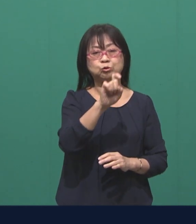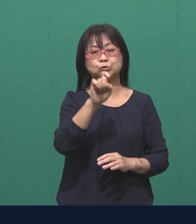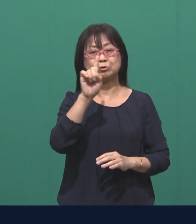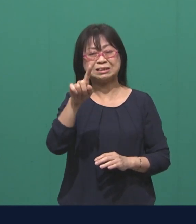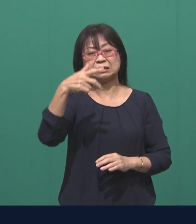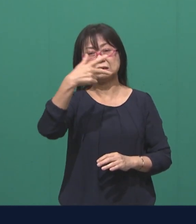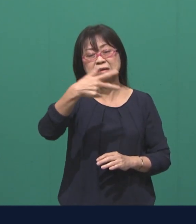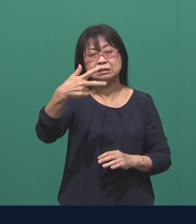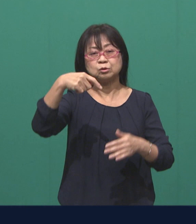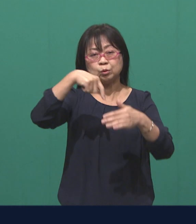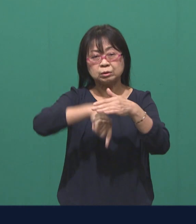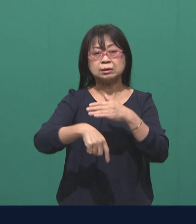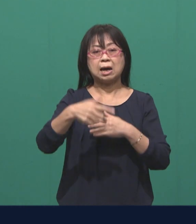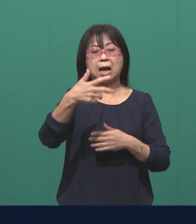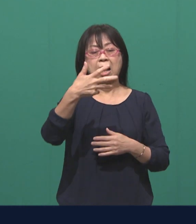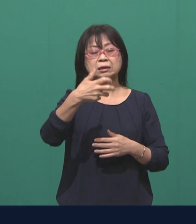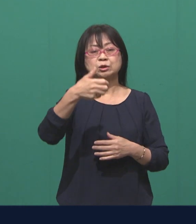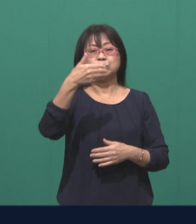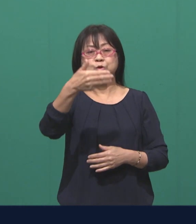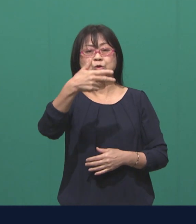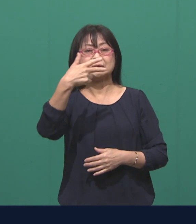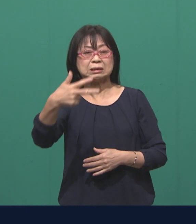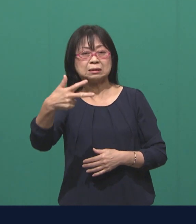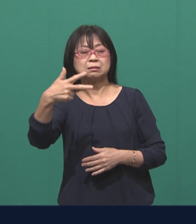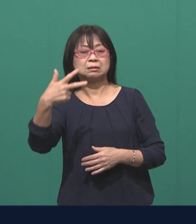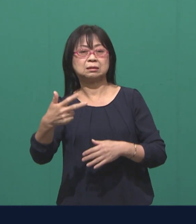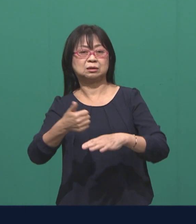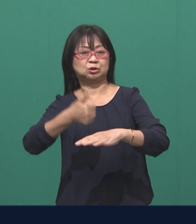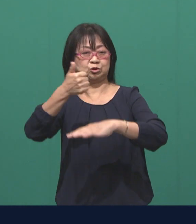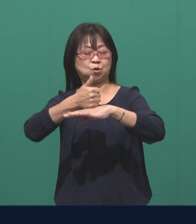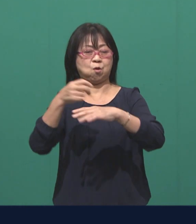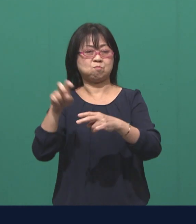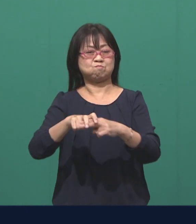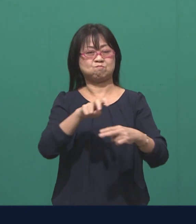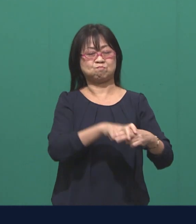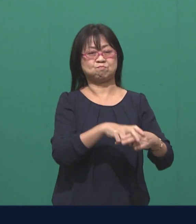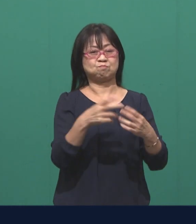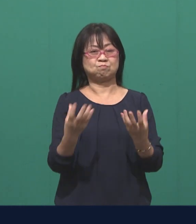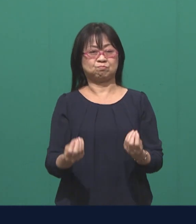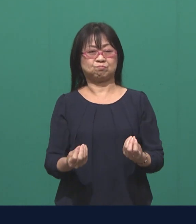の市のうち89市の市長が出席しました。